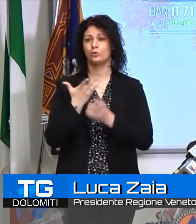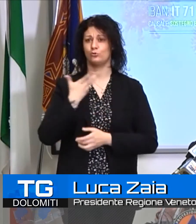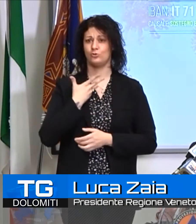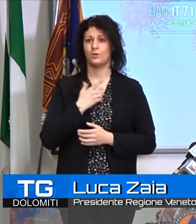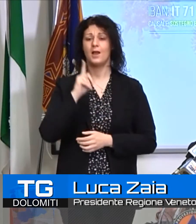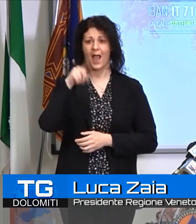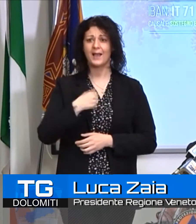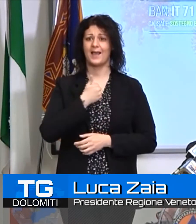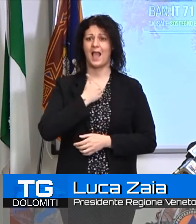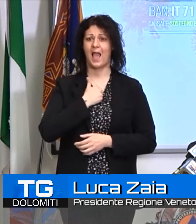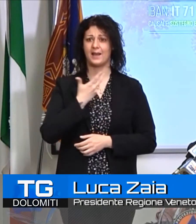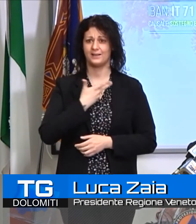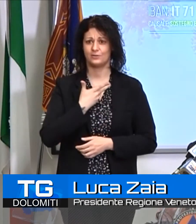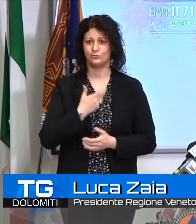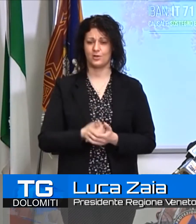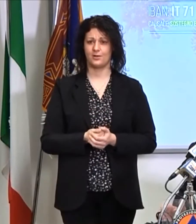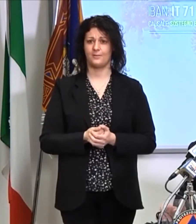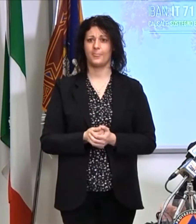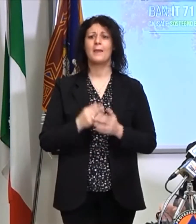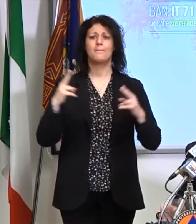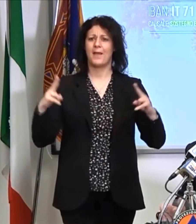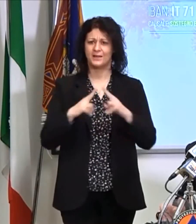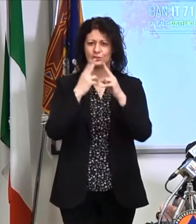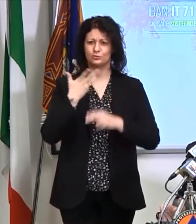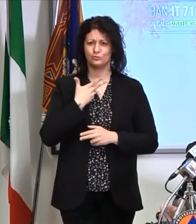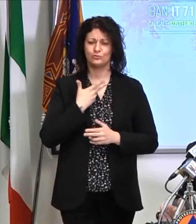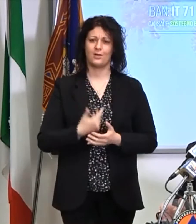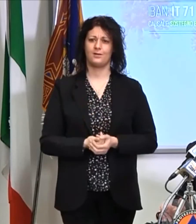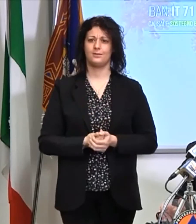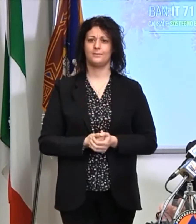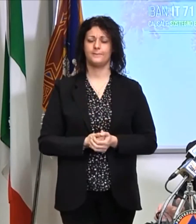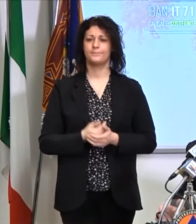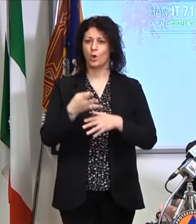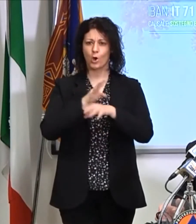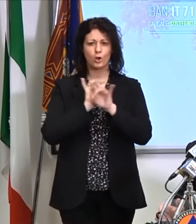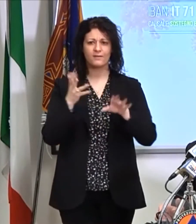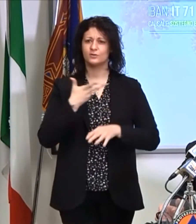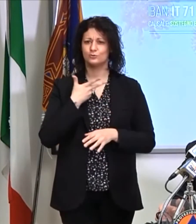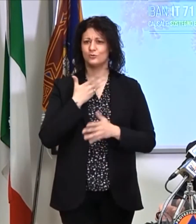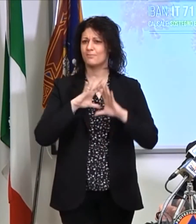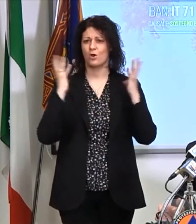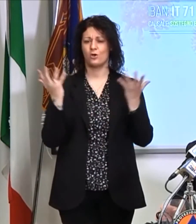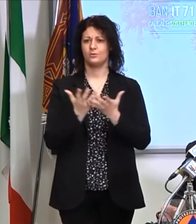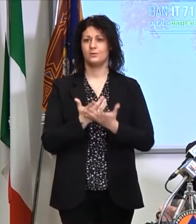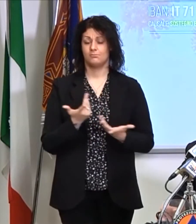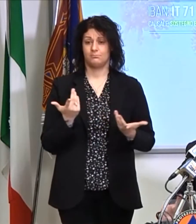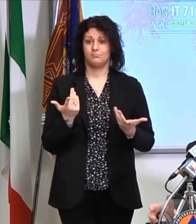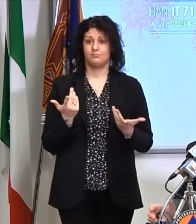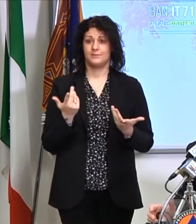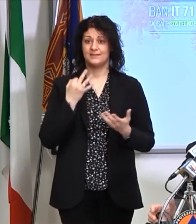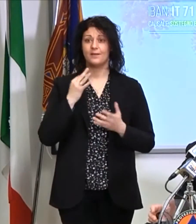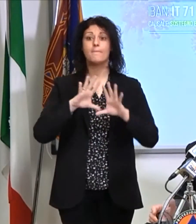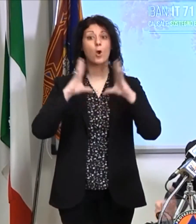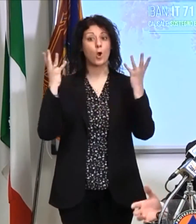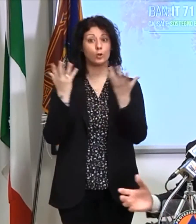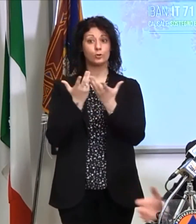canada e coronavirus berlino e coronavirus parigi coronavirus e quindi siccome il modo non smetterà di